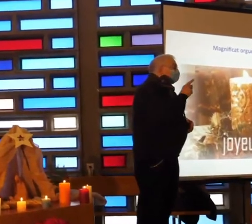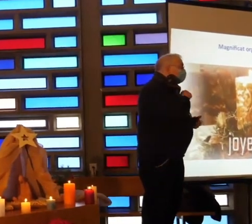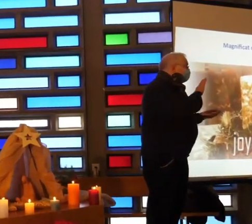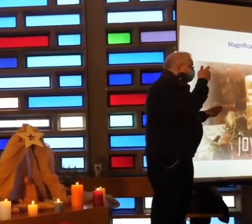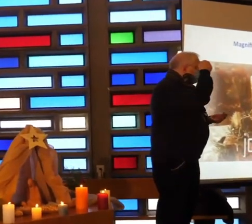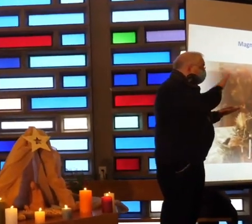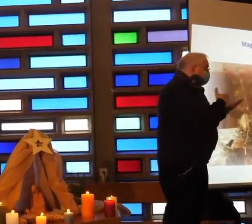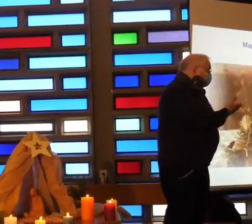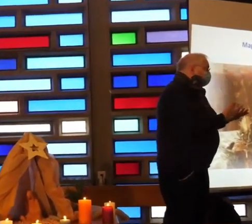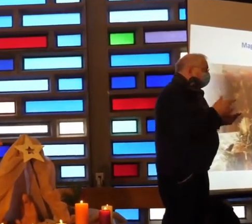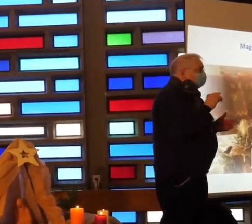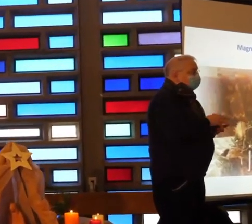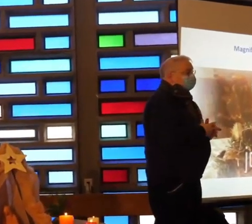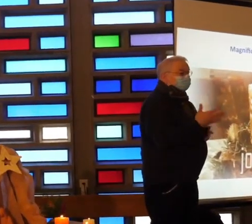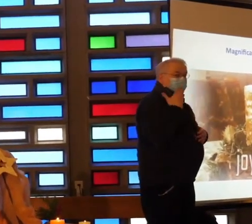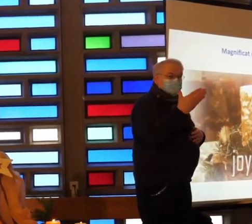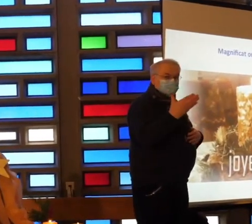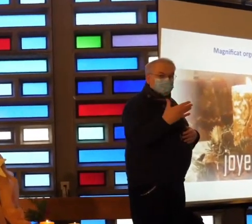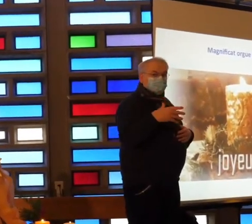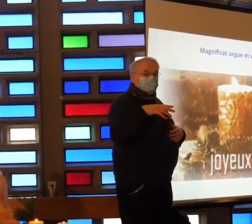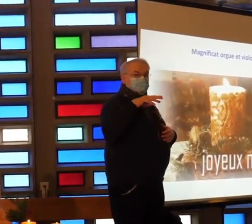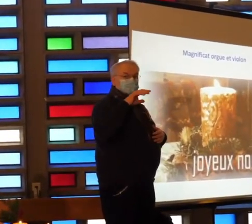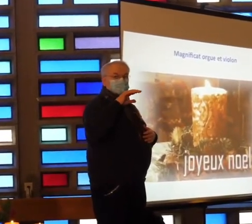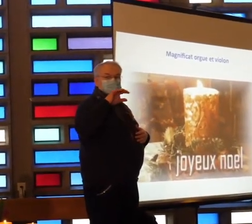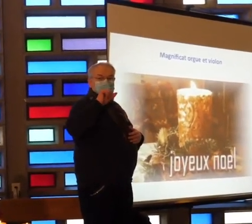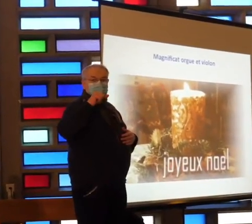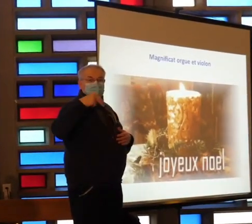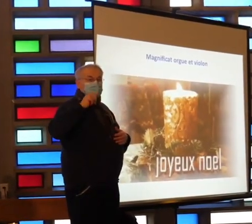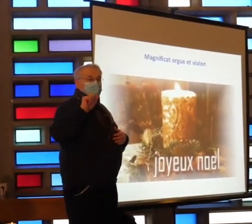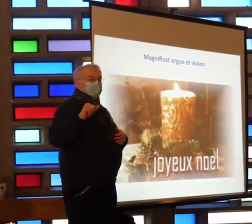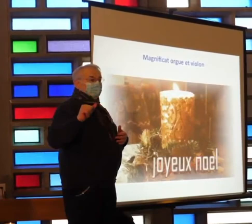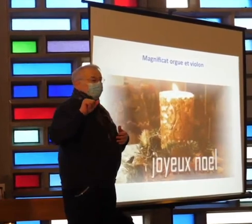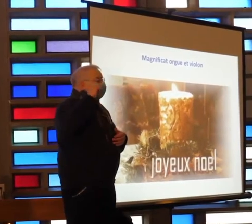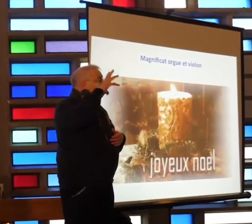Et merci à Anna pour notre belle crèche de Noël.